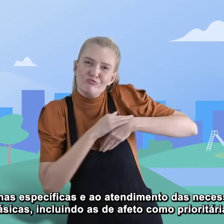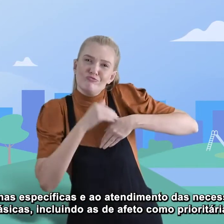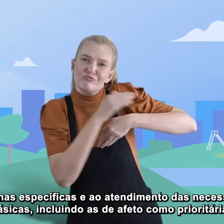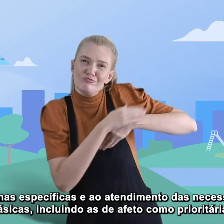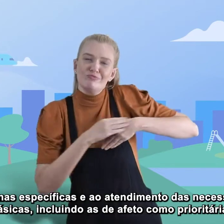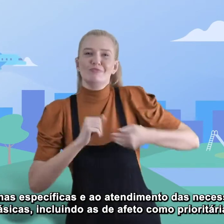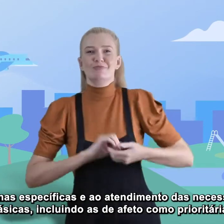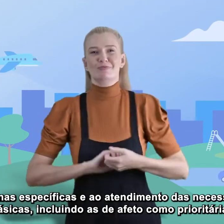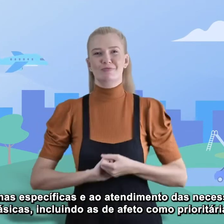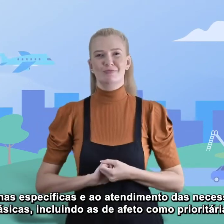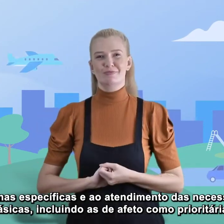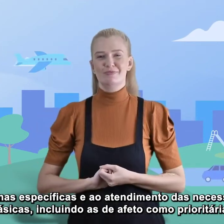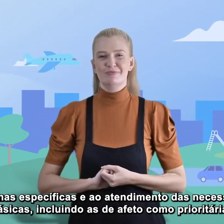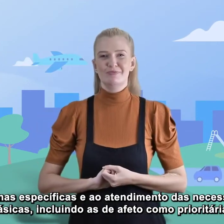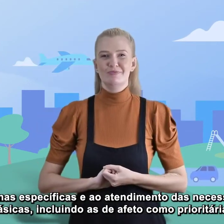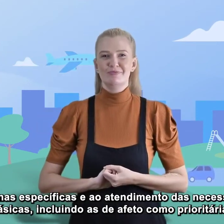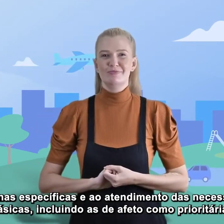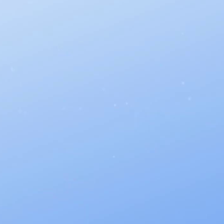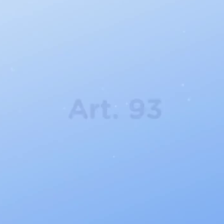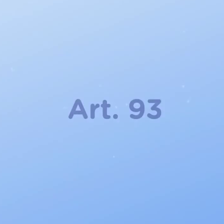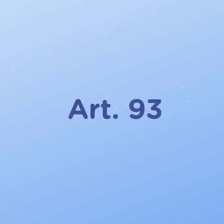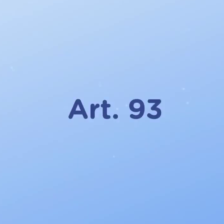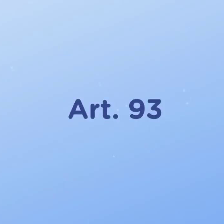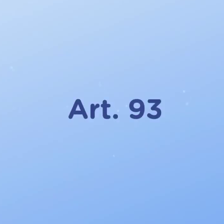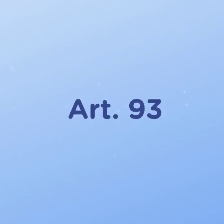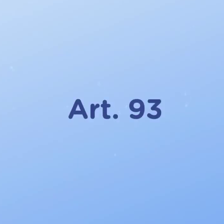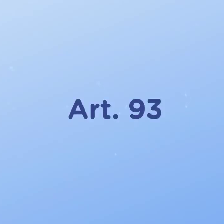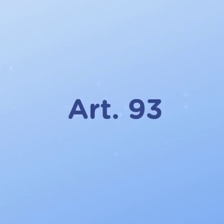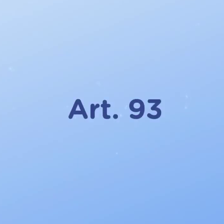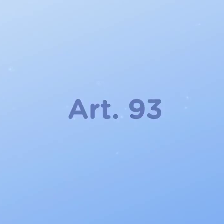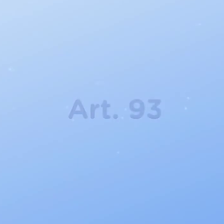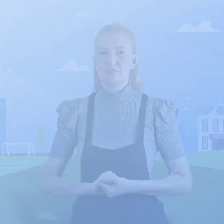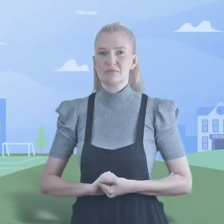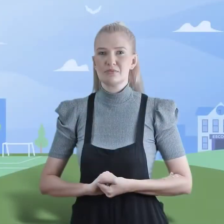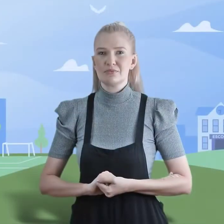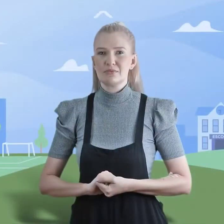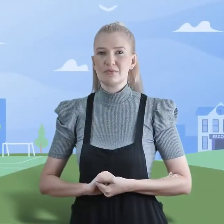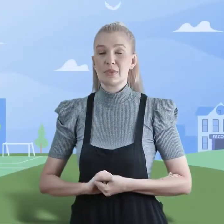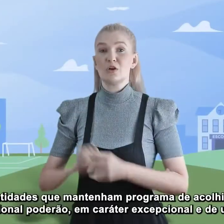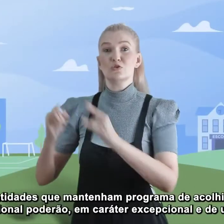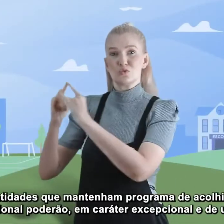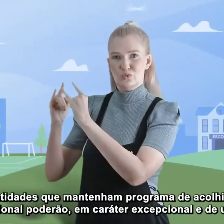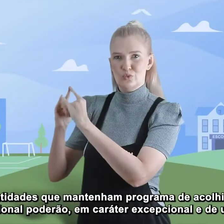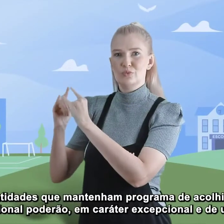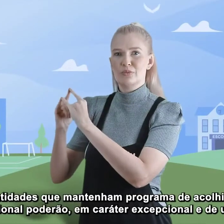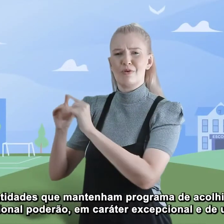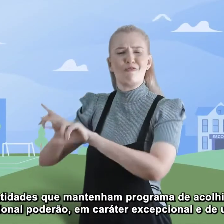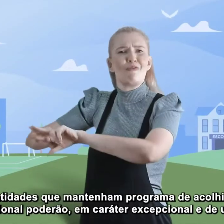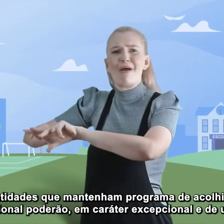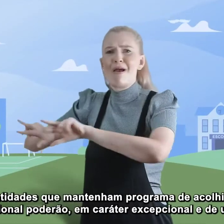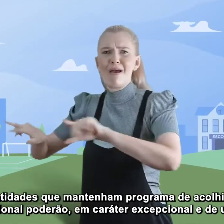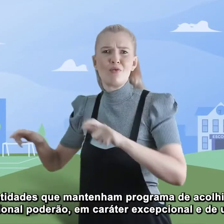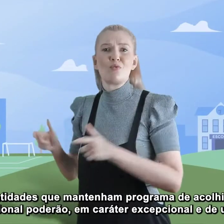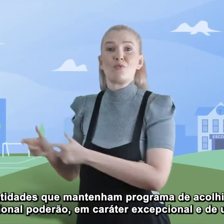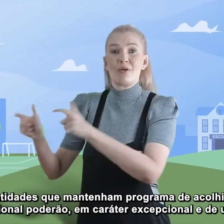como prioritárias. Artigo 93. As entidades que mantenham um programa de